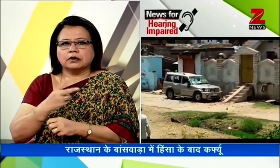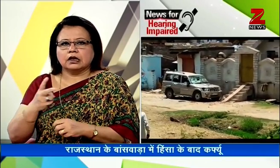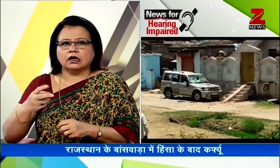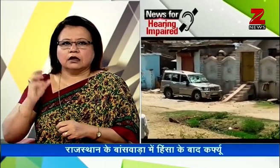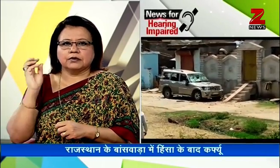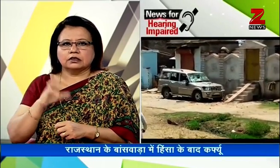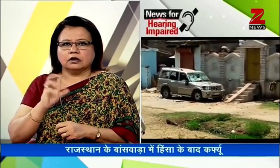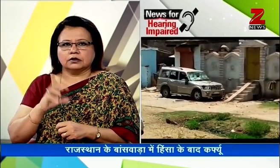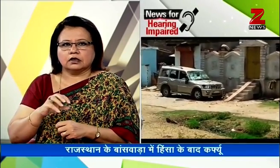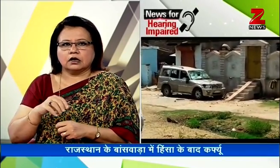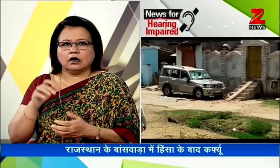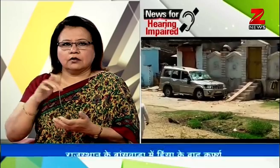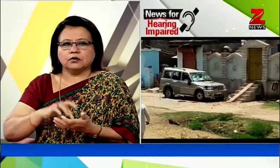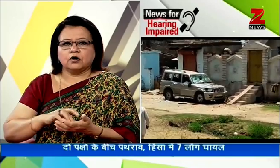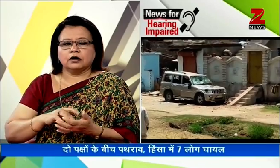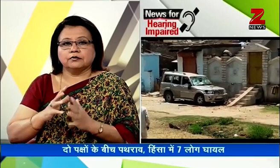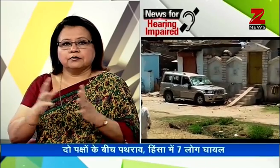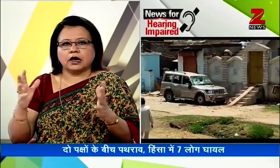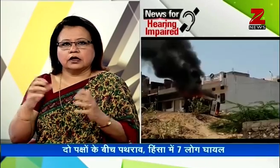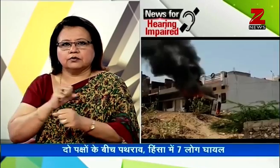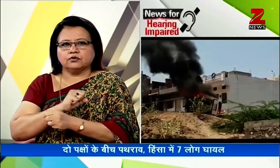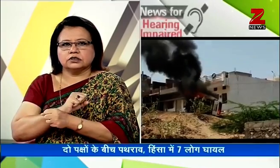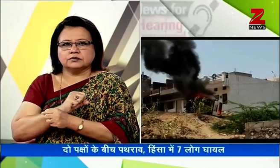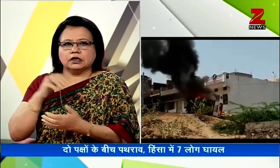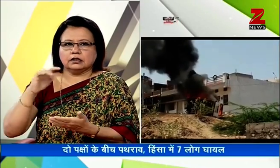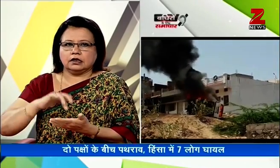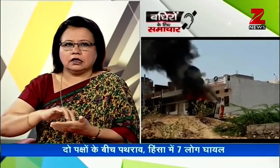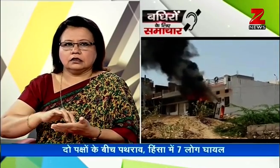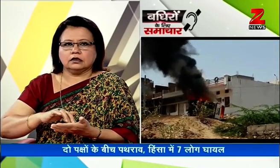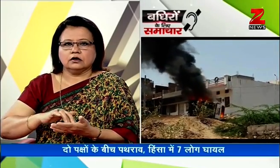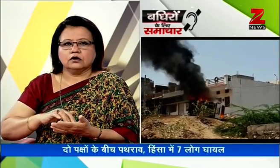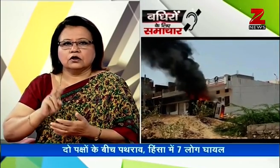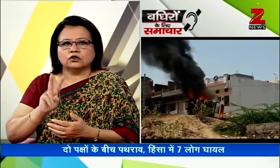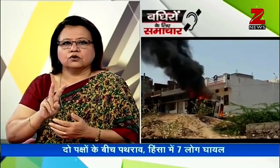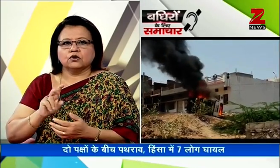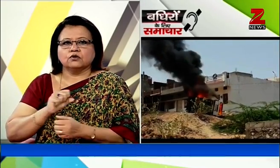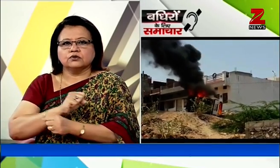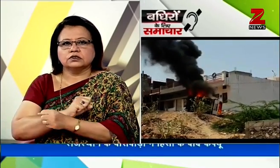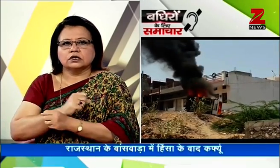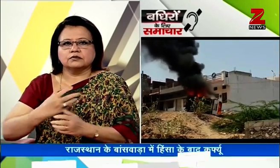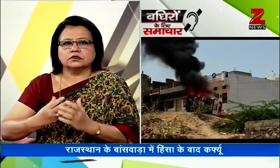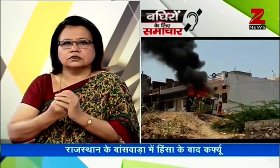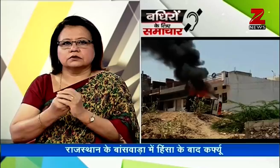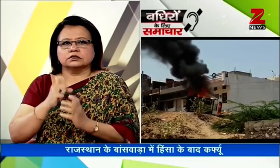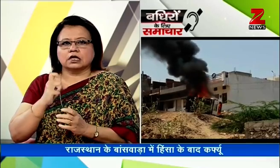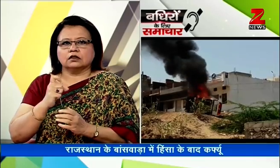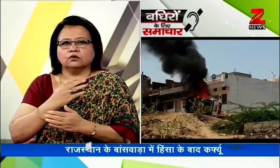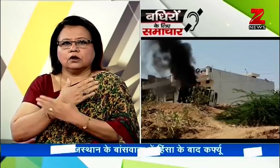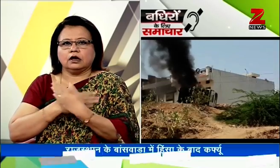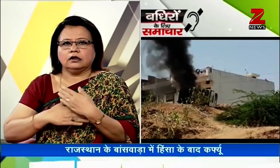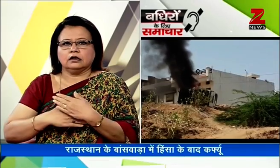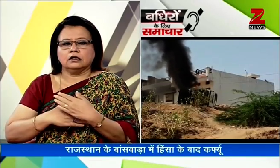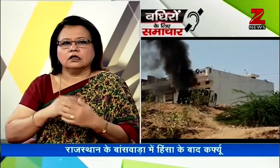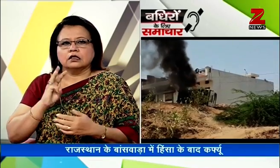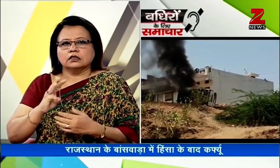भी पथराव किया गया। अभी मौके पर भारी पुलिस बल तैनात है। 2 पुलिसकर्मी समेत 7 लोग घायल